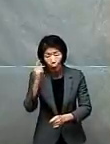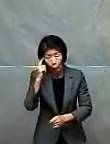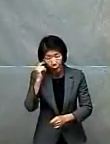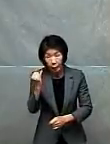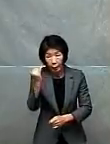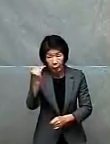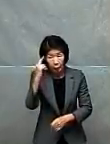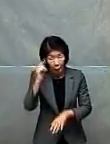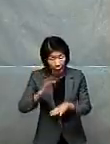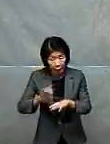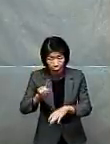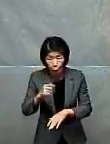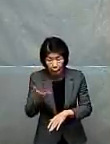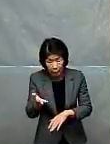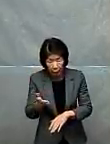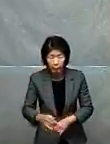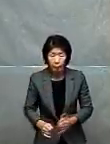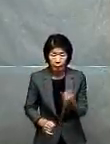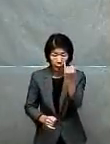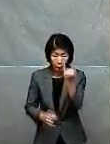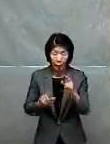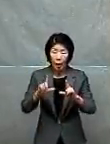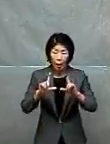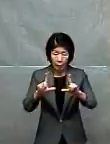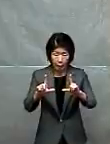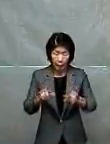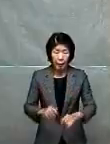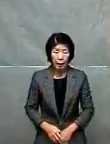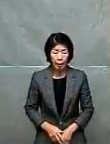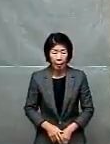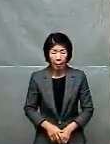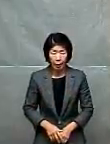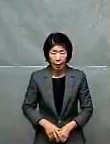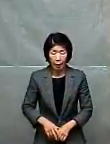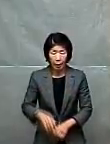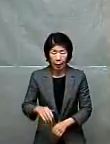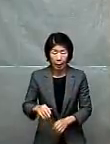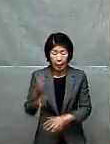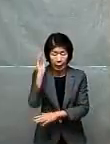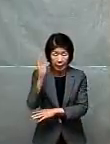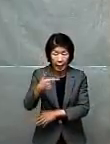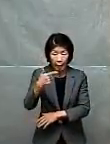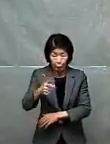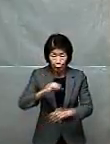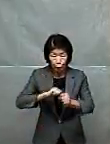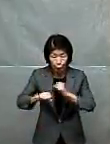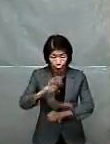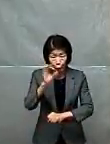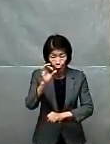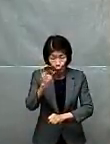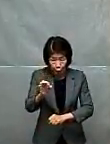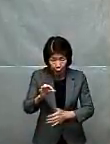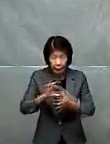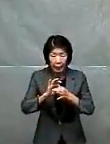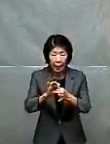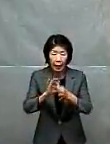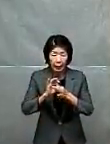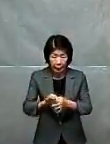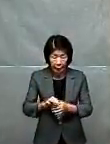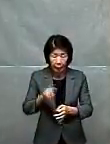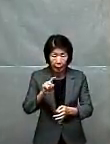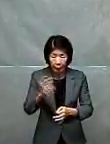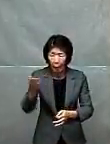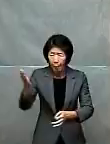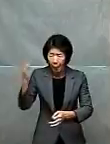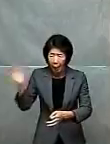はどういうふうにお考えでしょう。 はい、あの、まあ、政務活動費に関係したというのはこれであり、あの先ほ